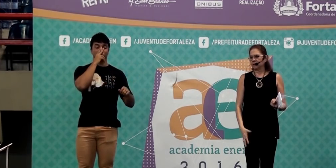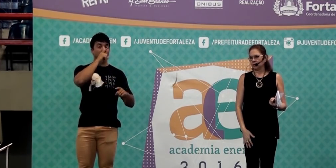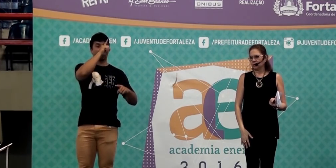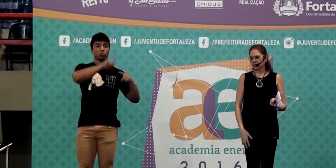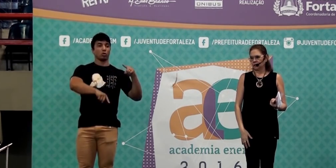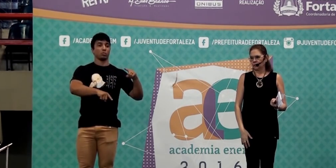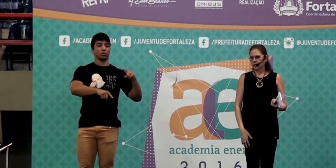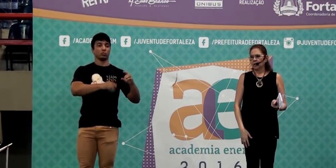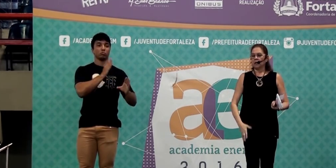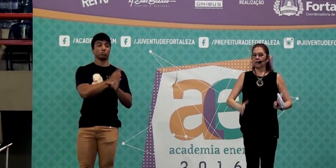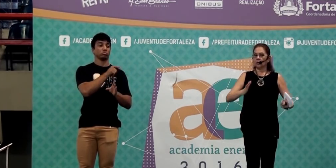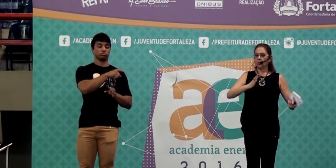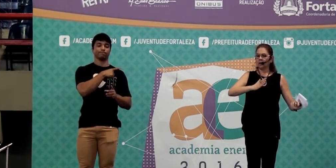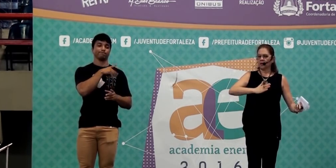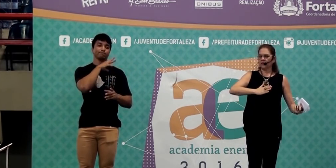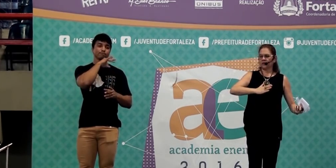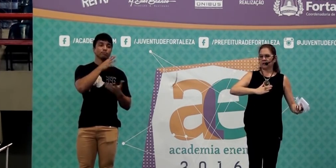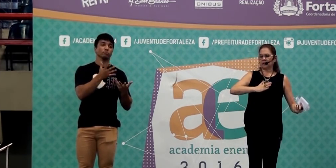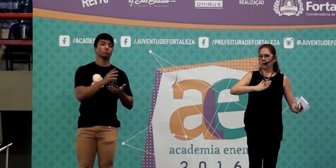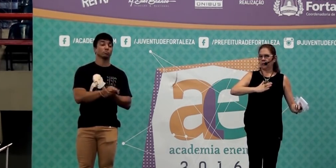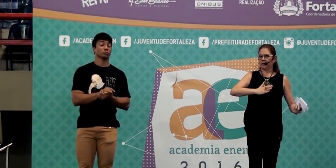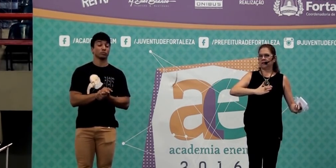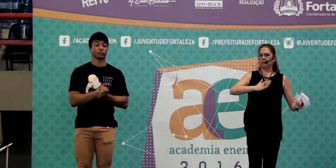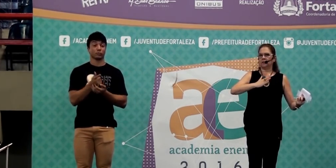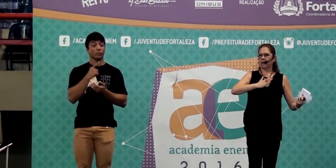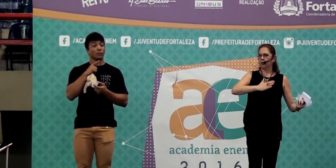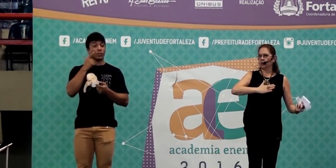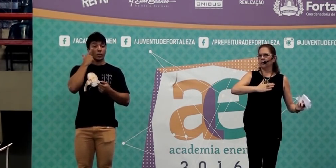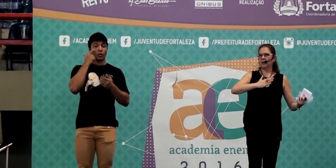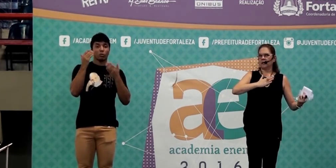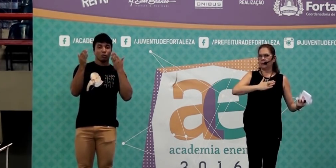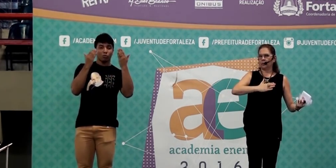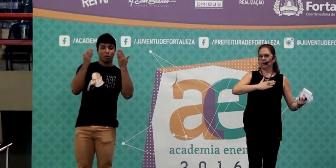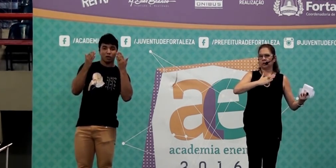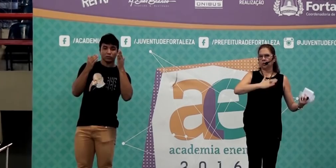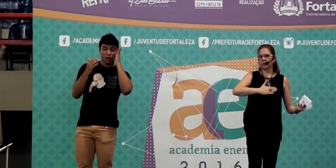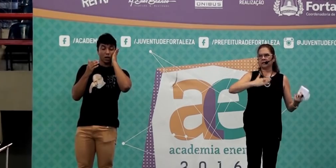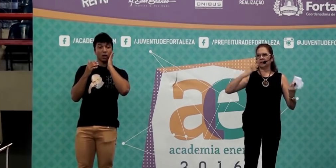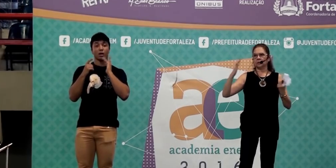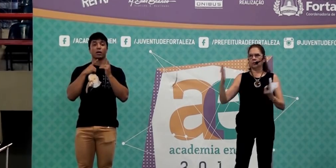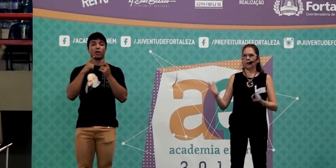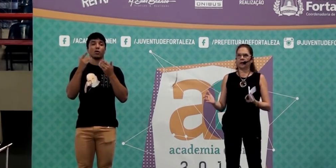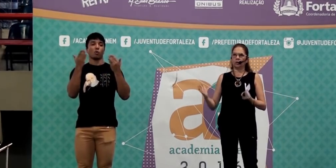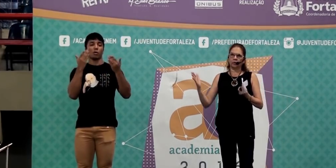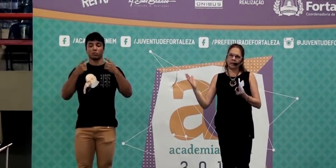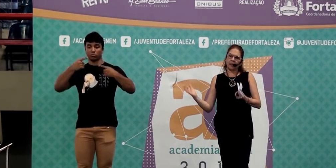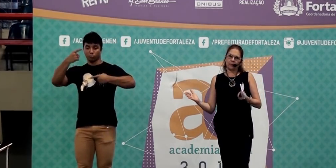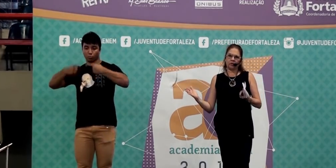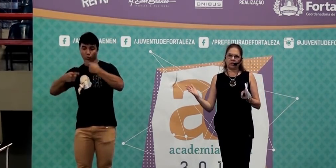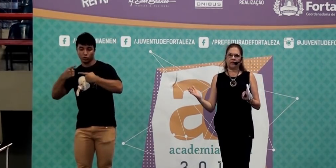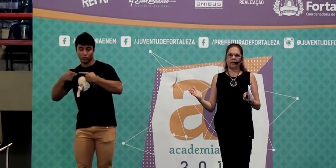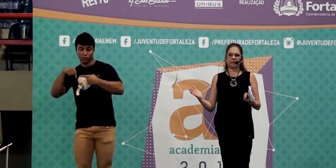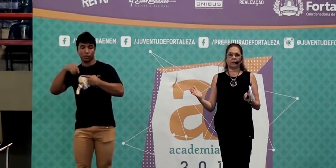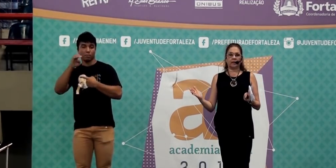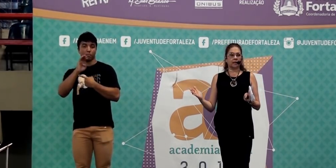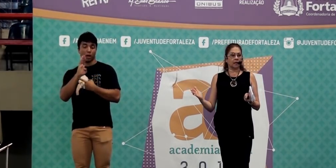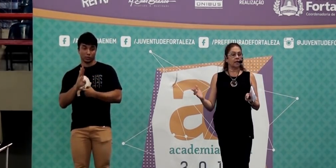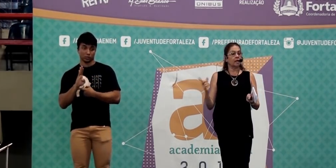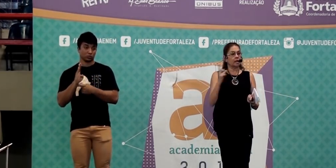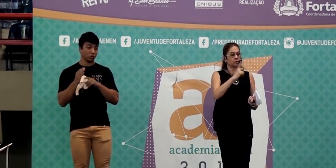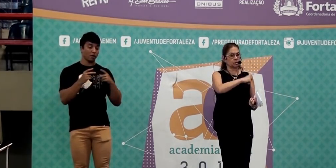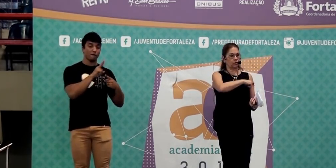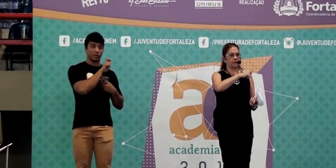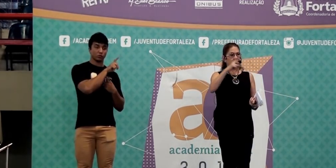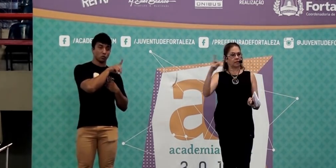delicada está a situação. Então, quando eu fiz essa comparação da economia e da política do Brasil com a economia e a política